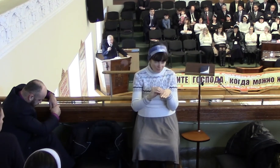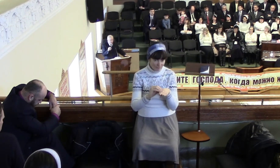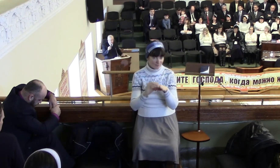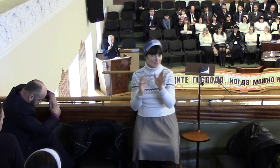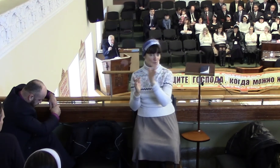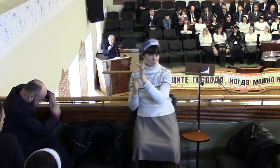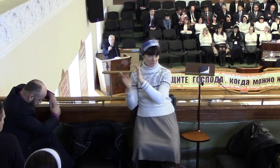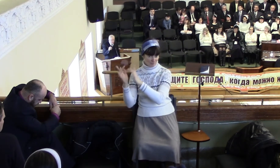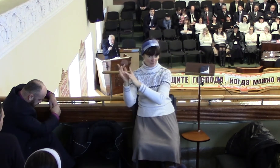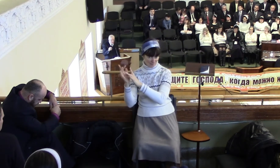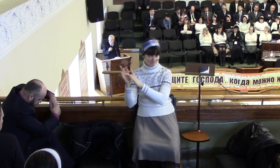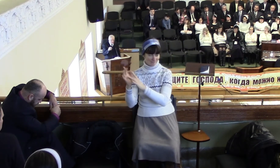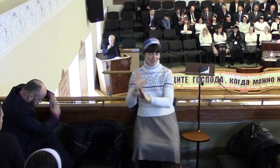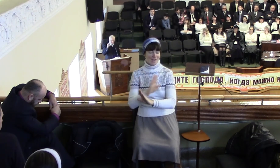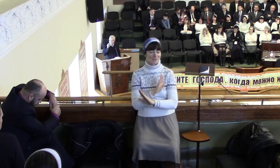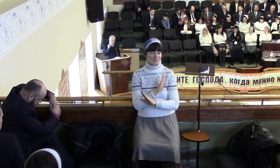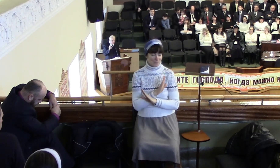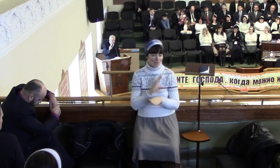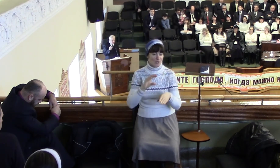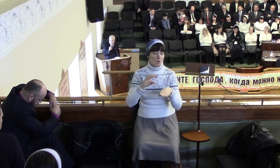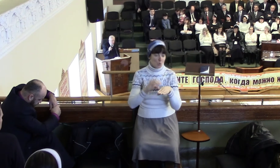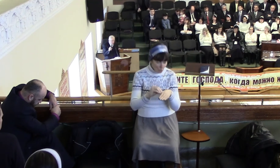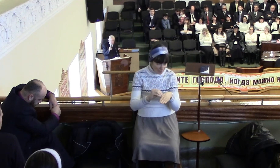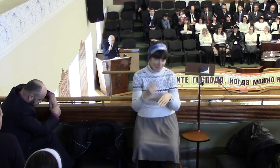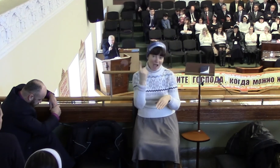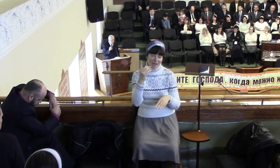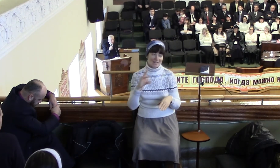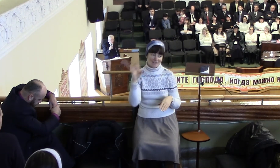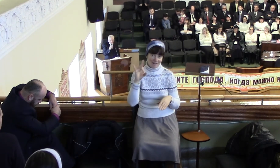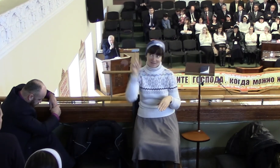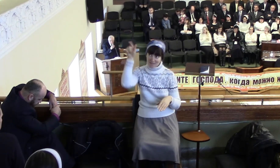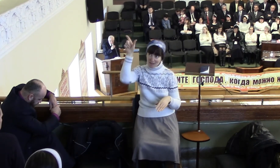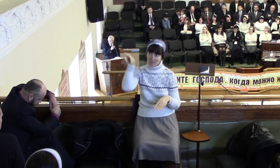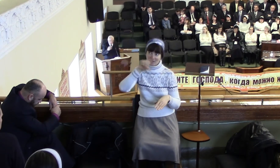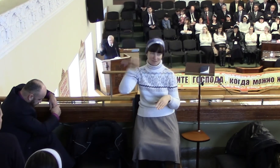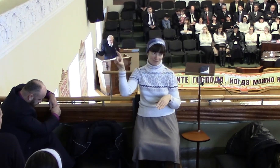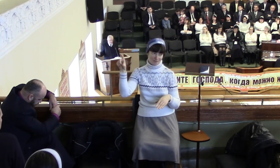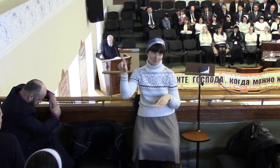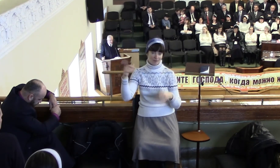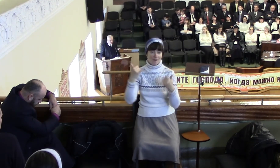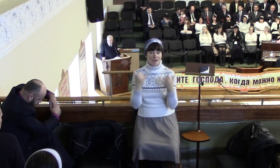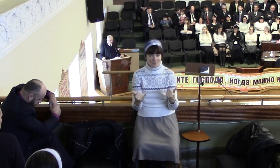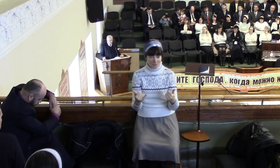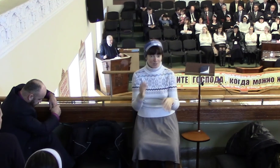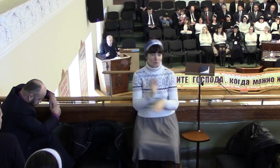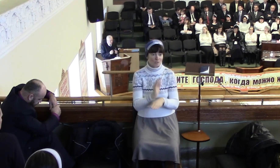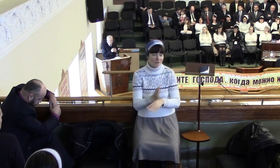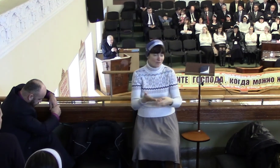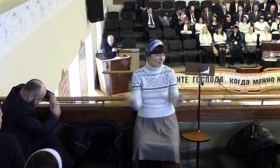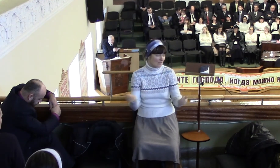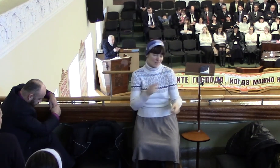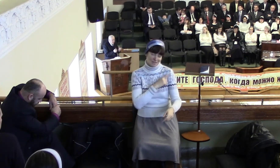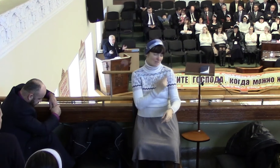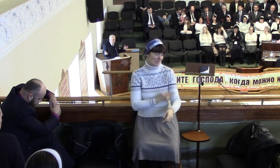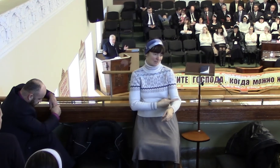Христа один раз на кресте. И теперь у дьявола не стало силы. И теперь у